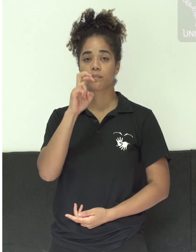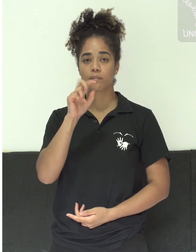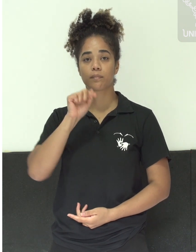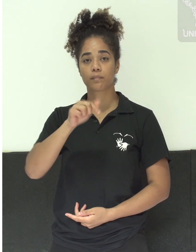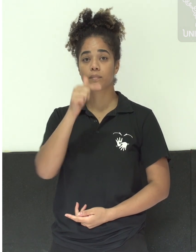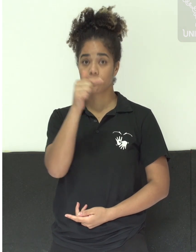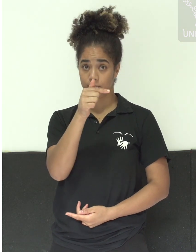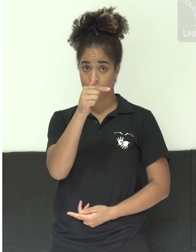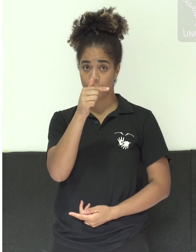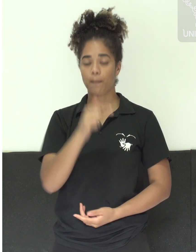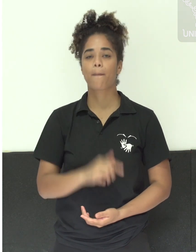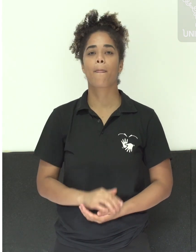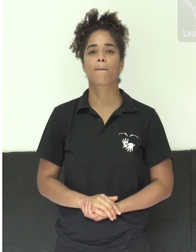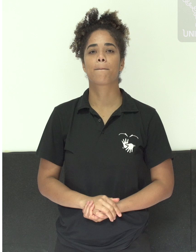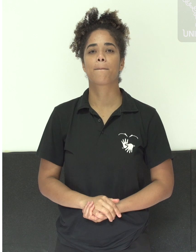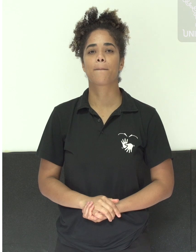7.2.5.7